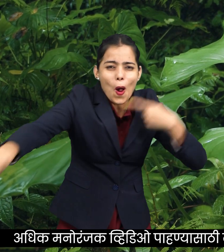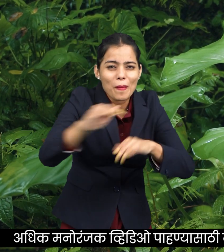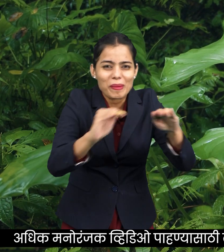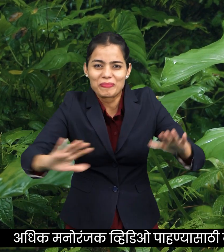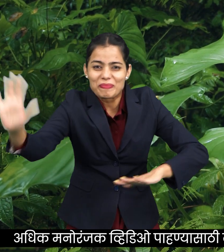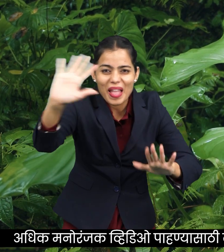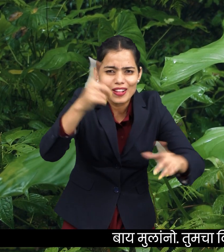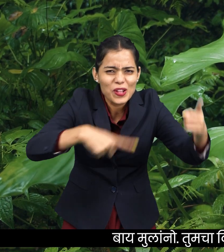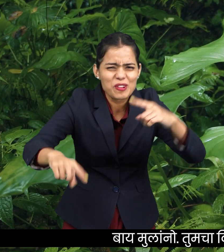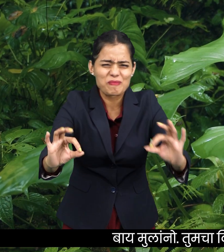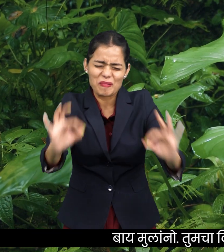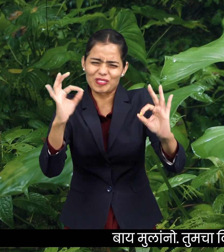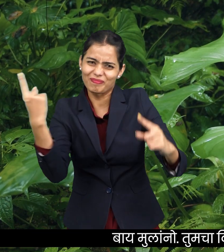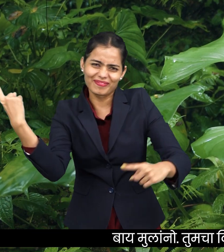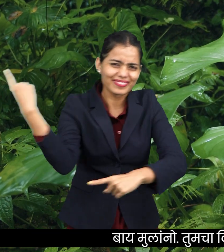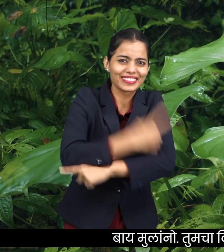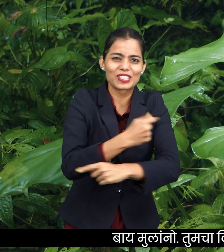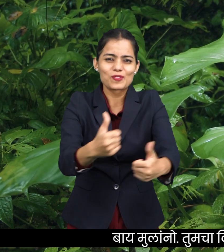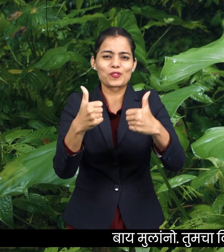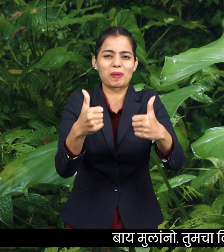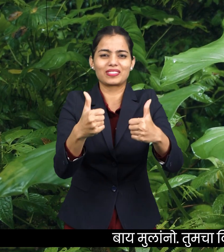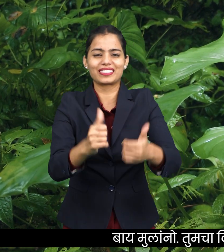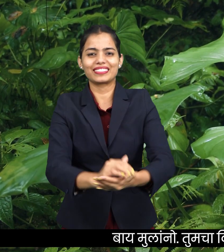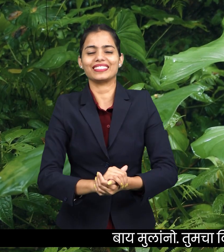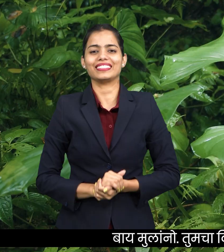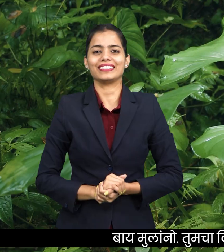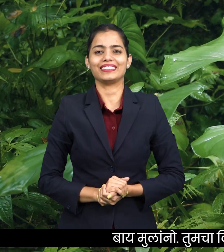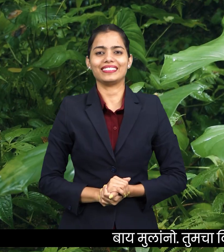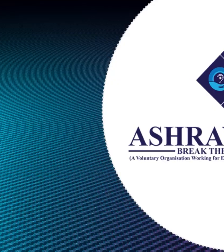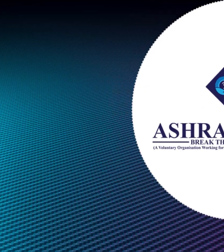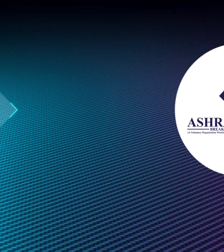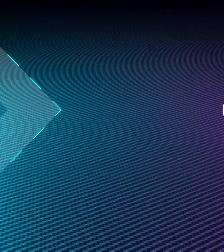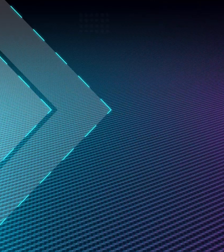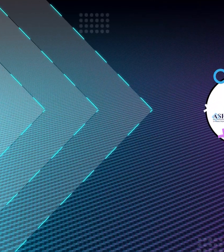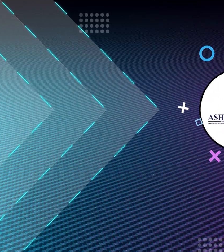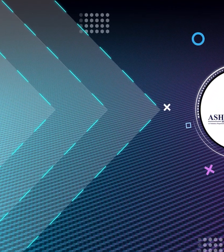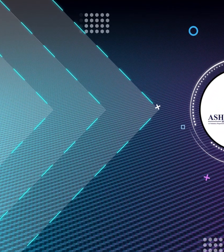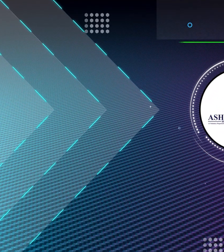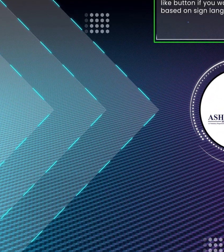सबस्क्राईब करा. बाय मुलांनो. तुमचा दिवस चांगला जावो. शुभेच्छा.